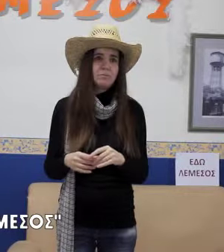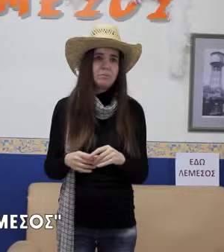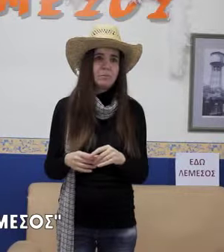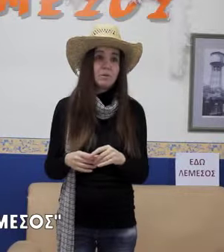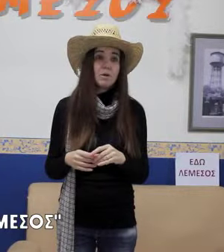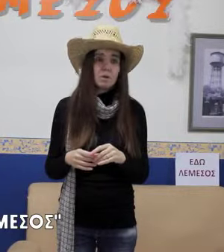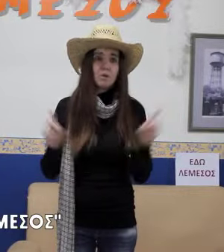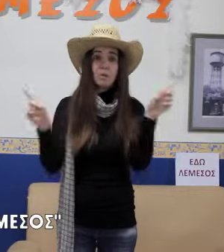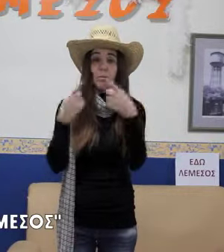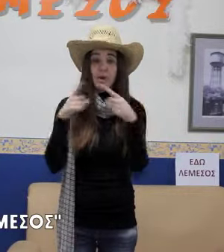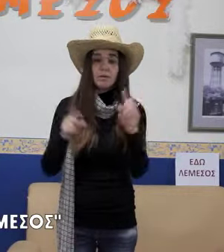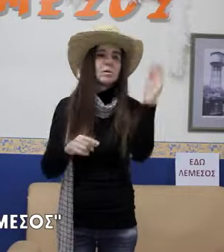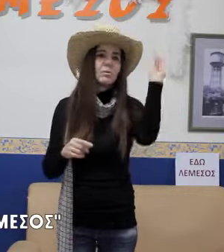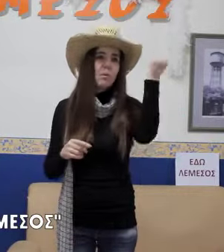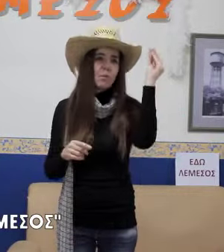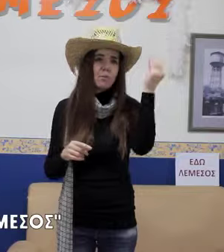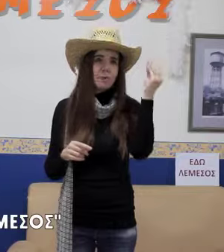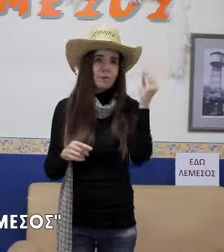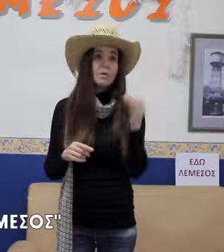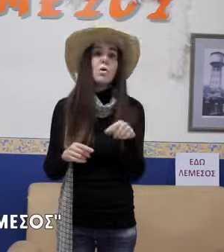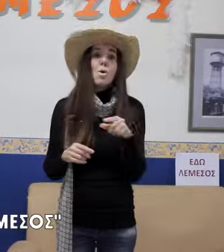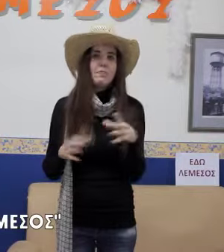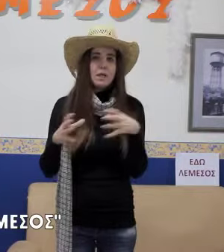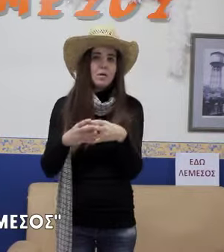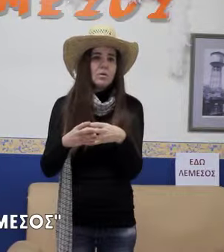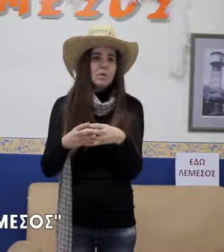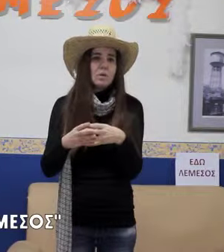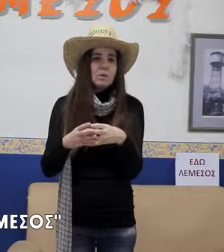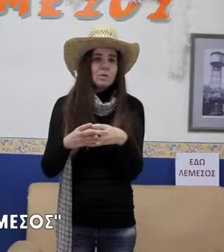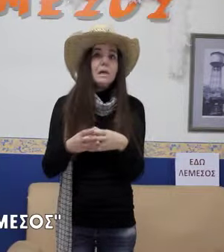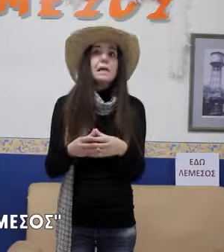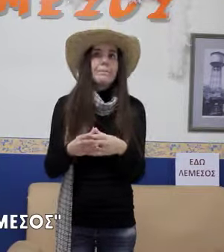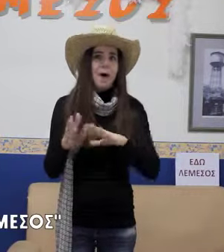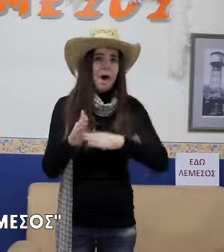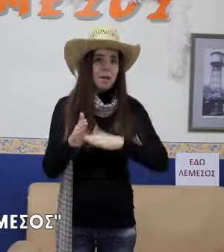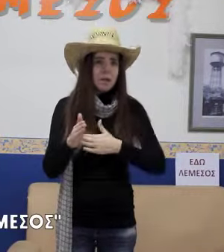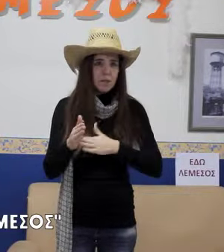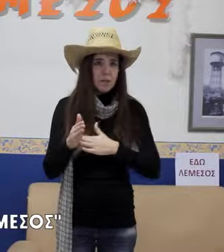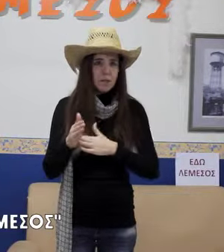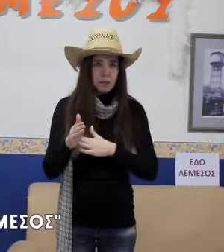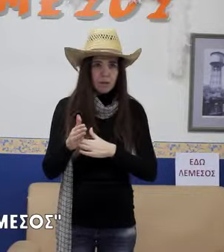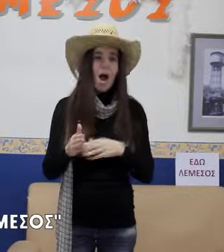Χοροδία Πολιτιστικού Ομίλου Υπαλλήλων ΑΙΚ.